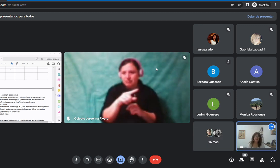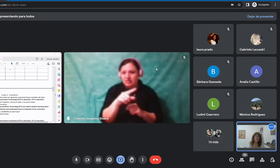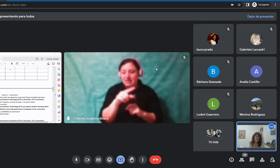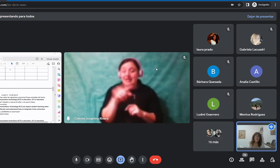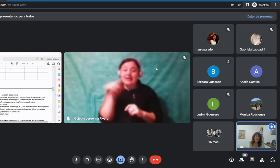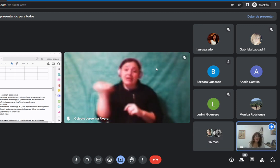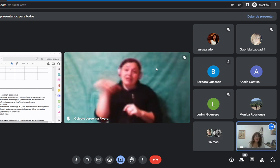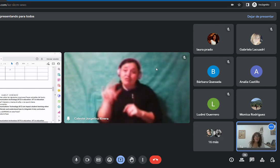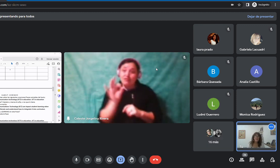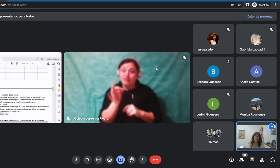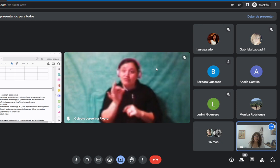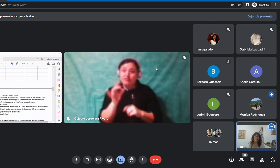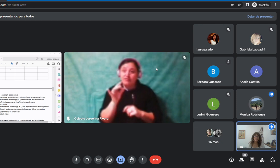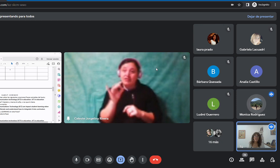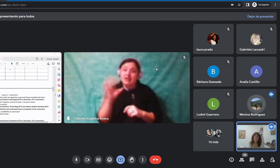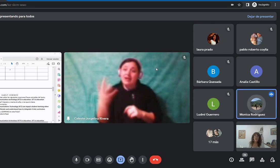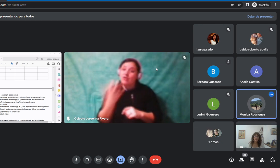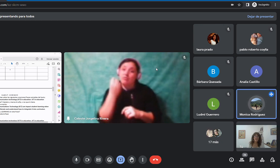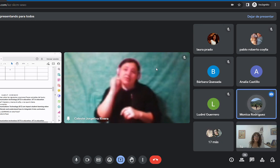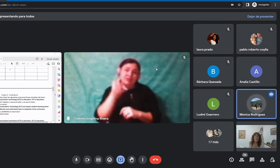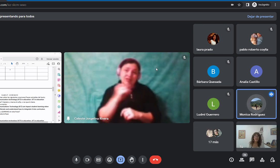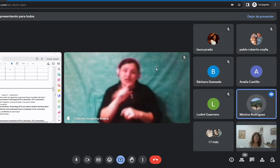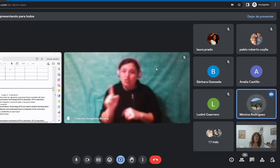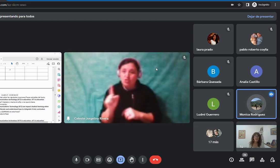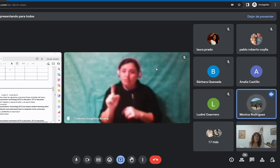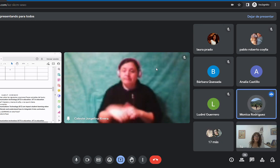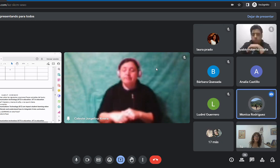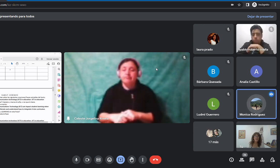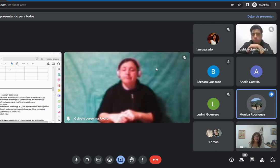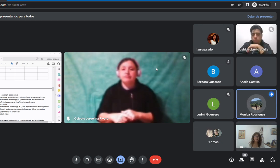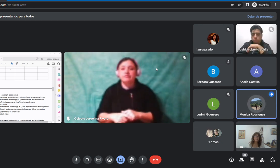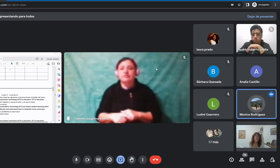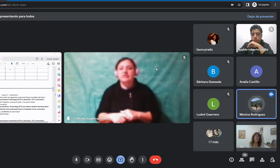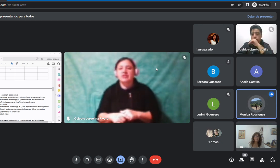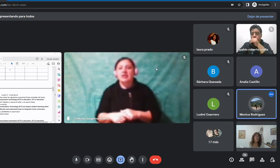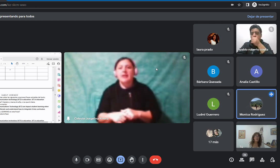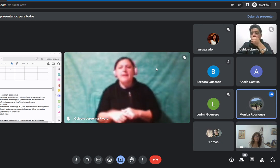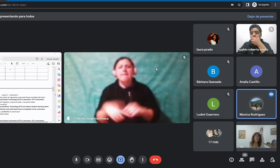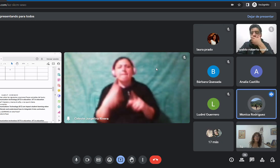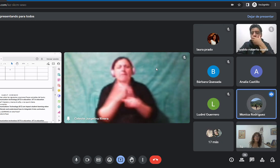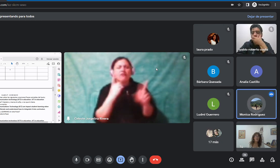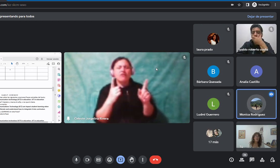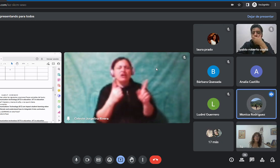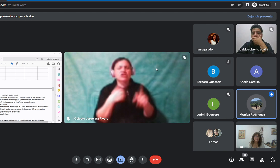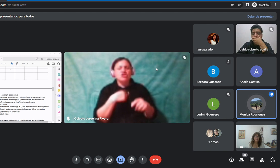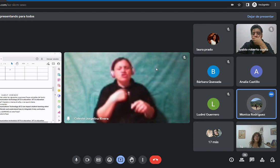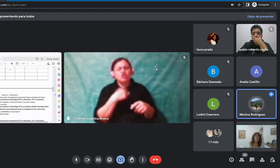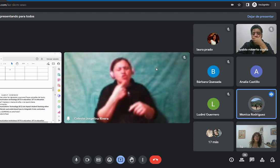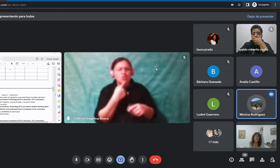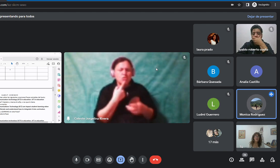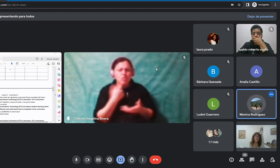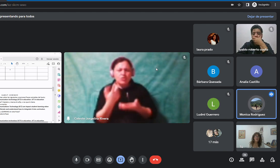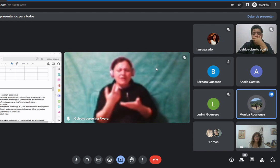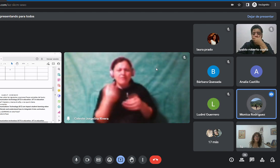¿sí? Así sí, profe, sí, yo la duda que tenía es que si yo apruebo solamente,